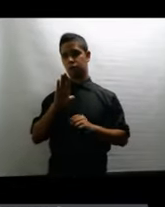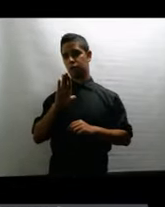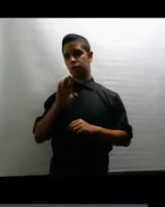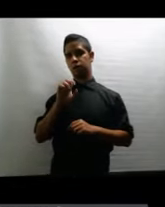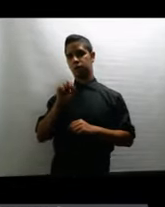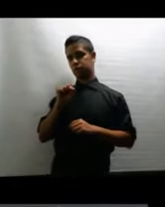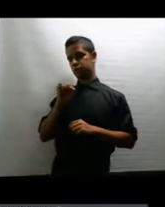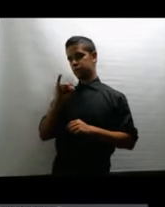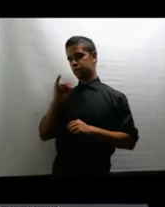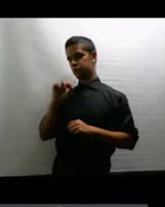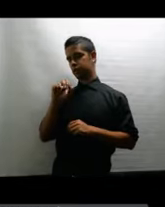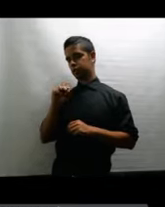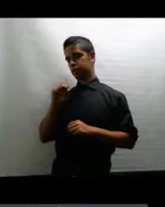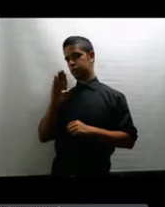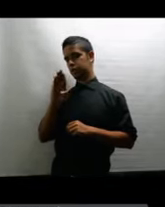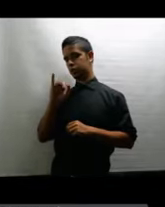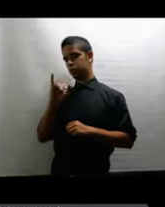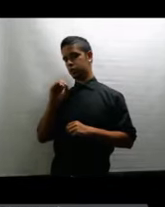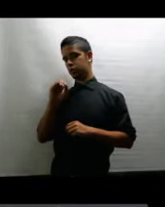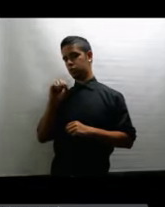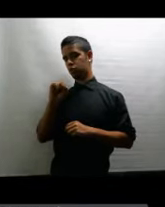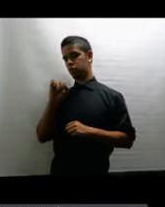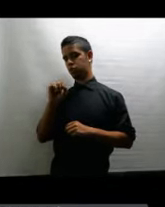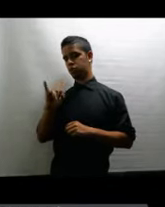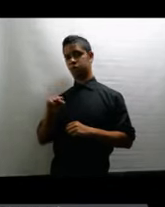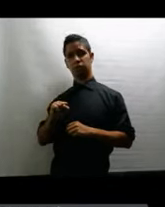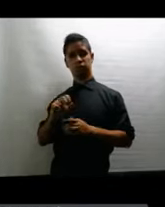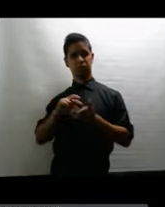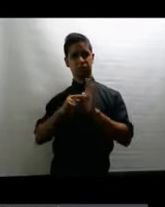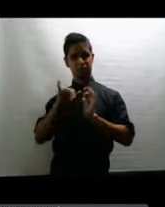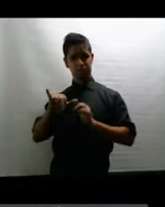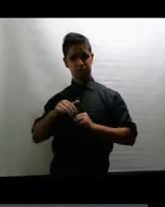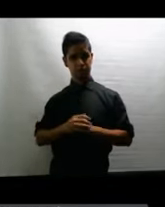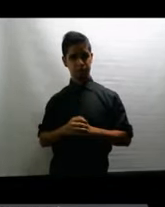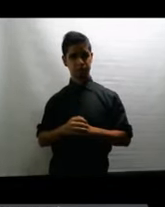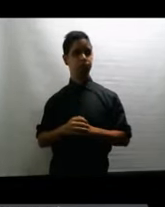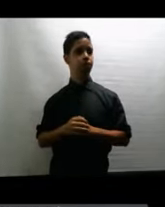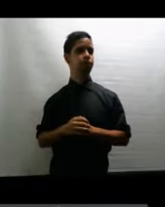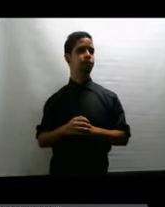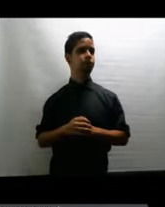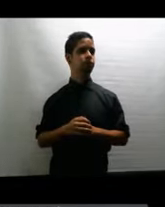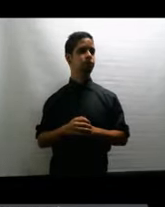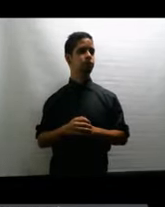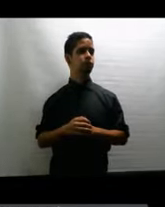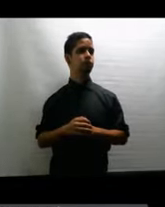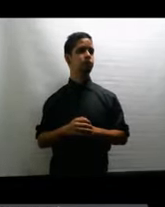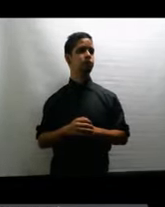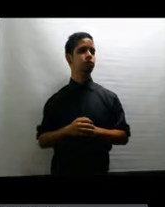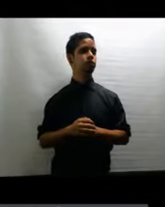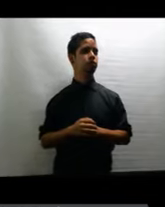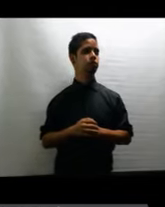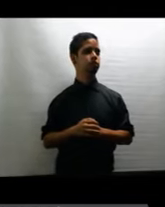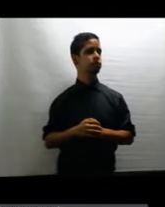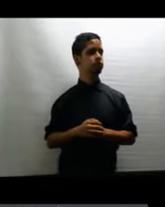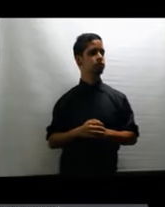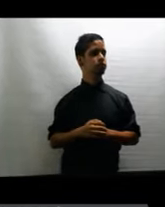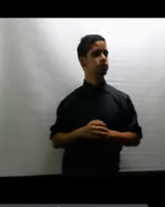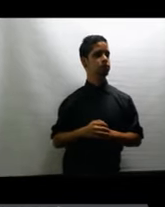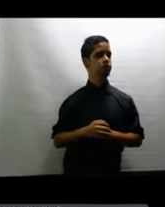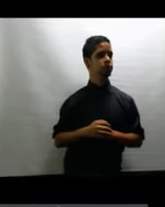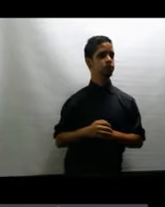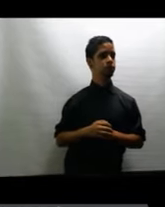Simbiosis. Dímelo. Que yo sé que tú lo sabes. Simbiosis es cuando se juntan.